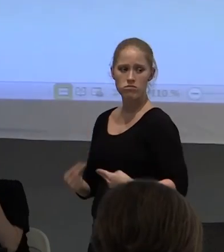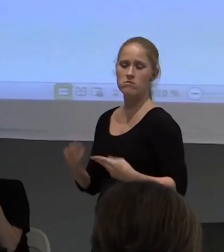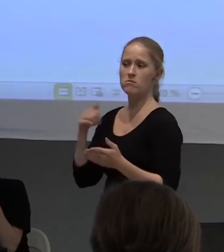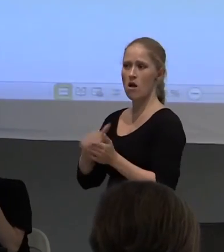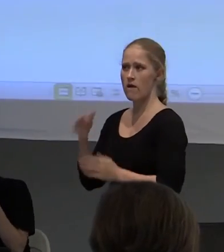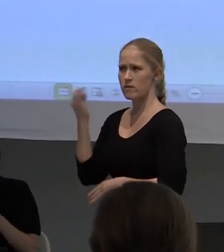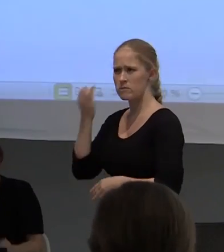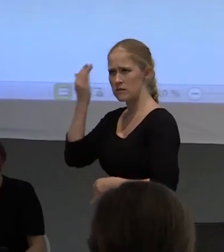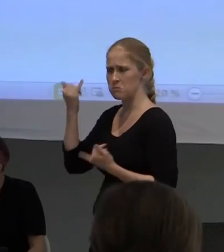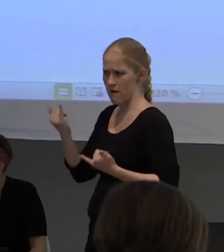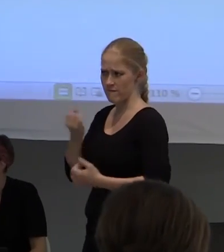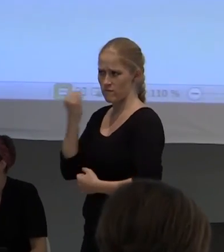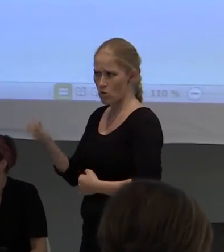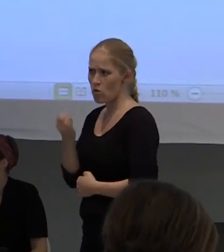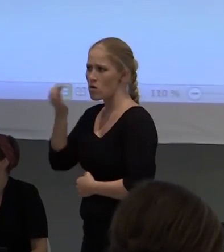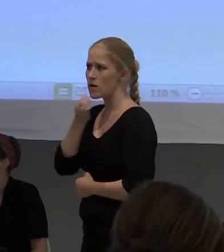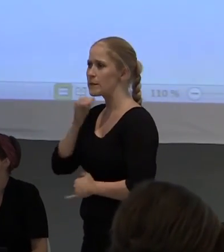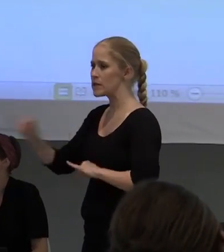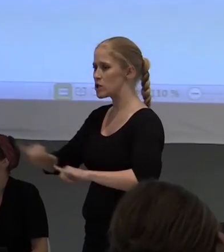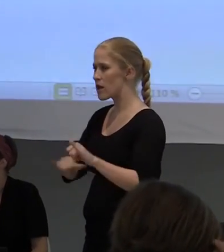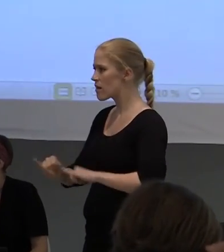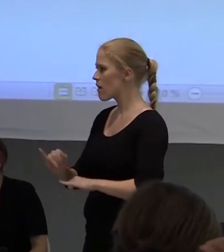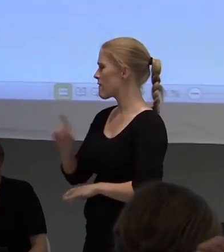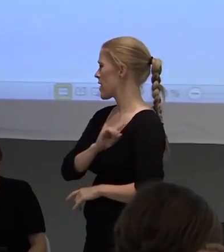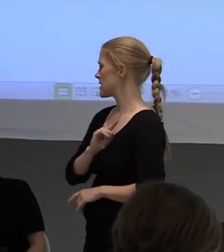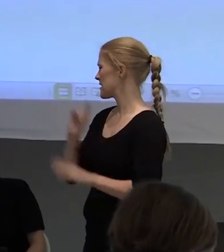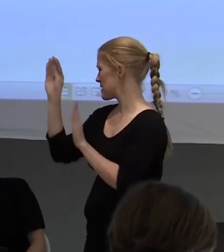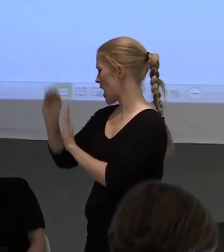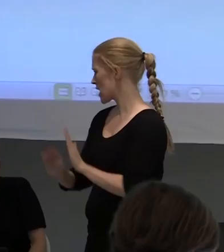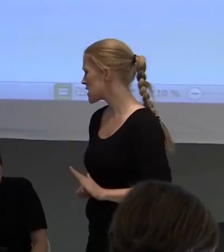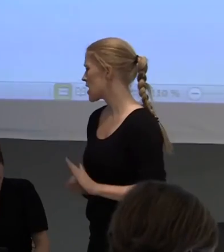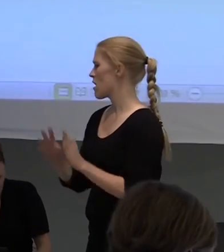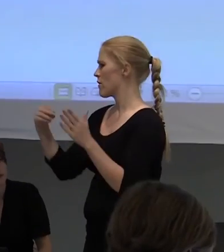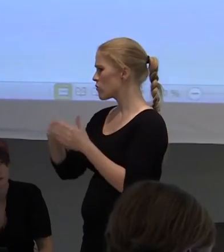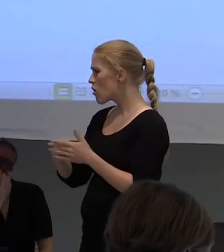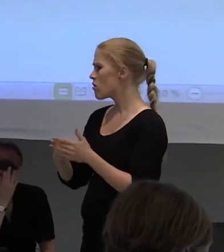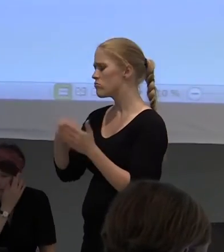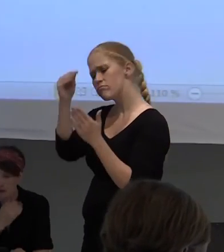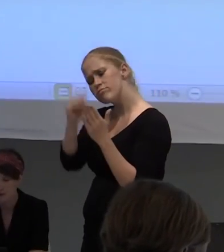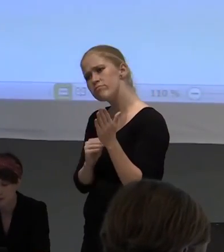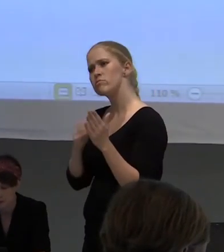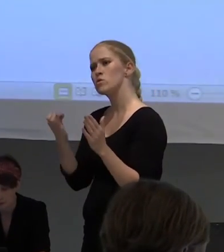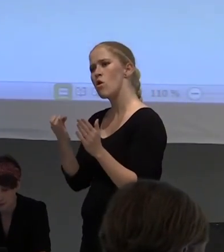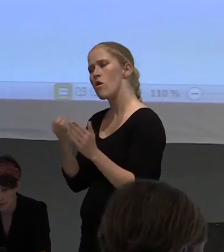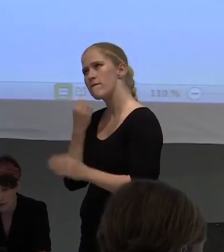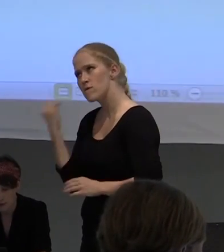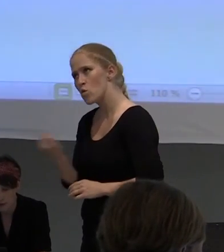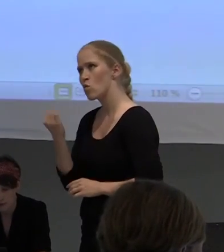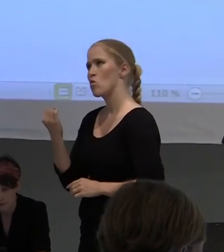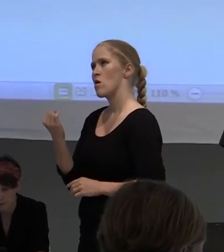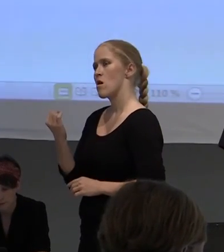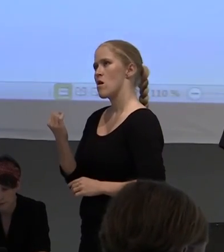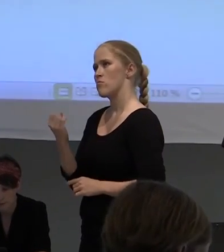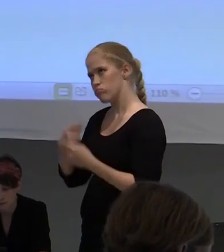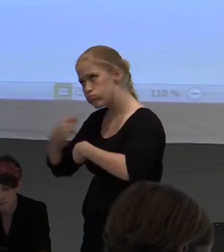těch směrnic napíší něco, co se jim osvědčuje, co funguje, tak díky těm směrnicím jsou schopni to obhájit u zřizovatelů a